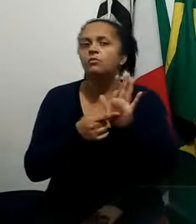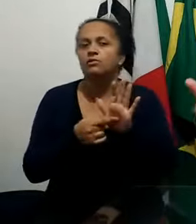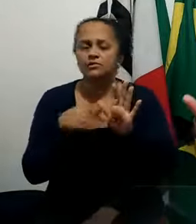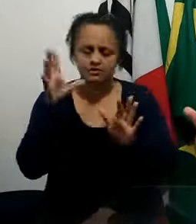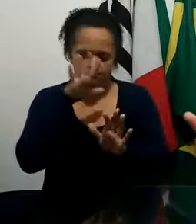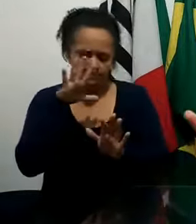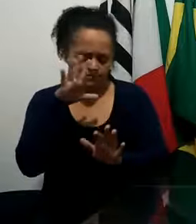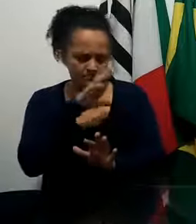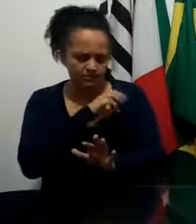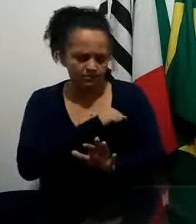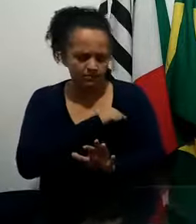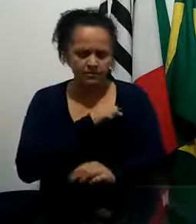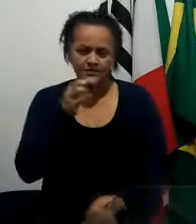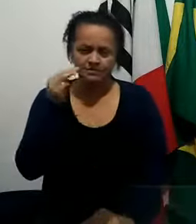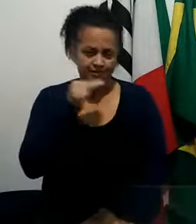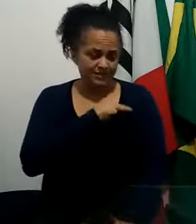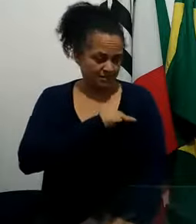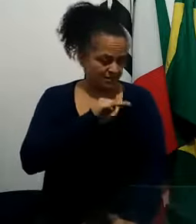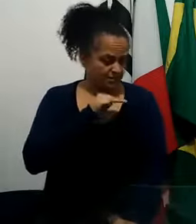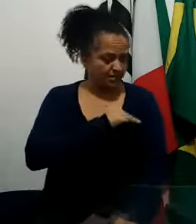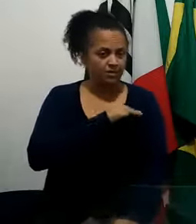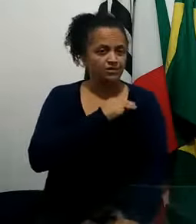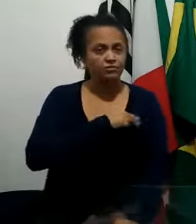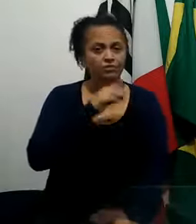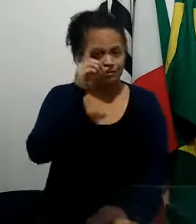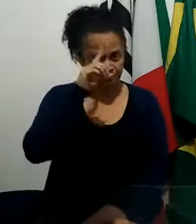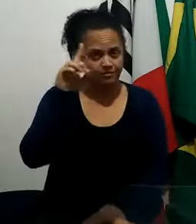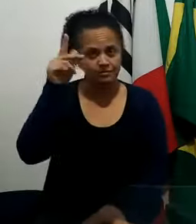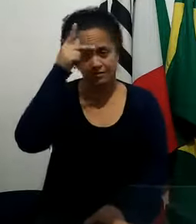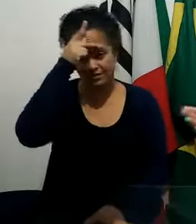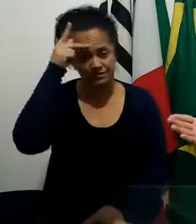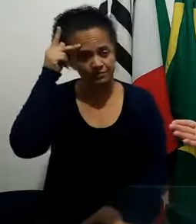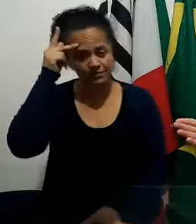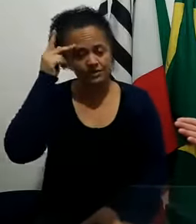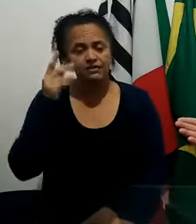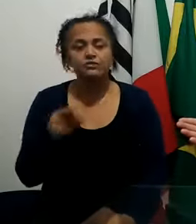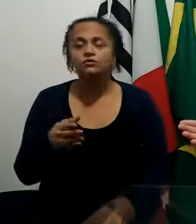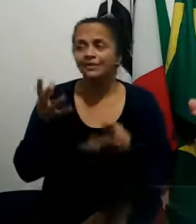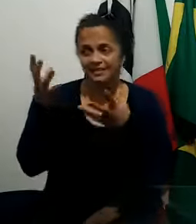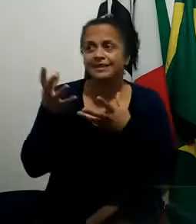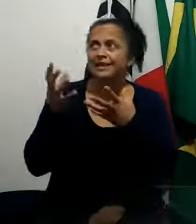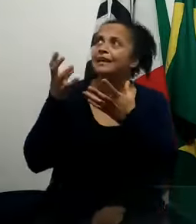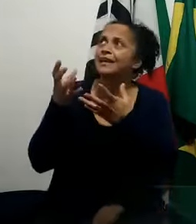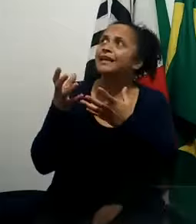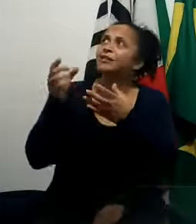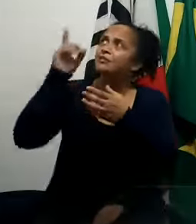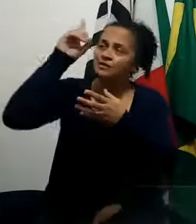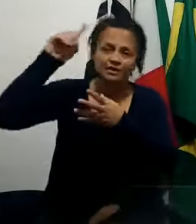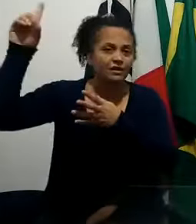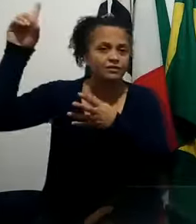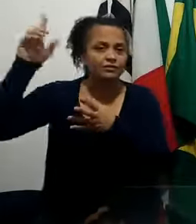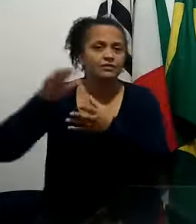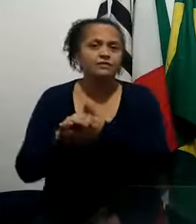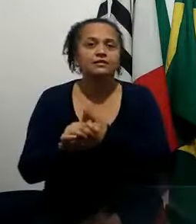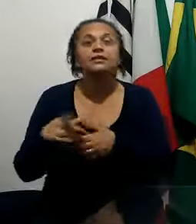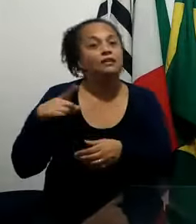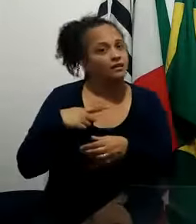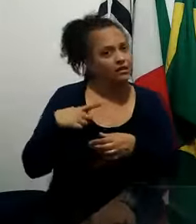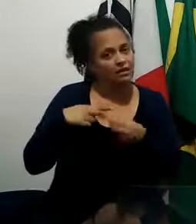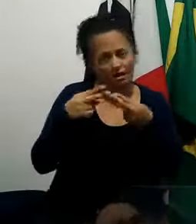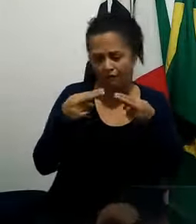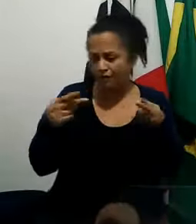da misericórdia de Deus, para que os ímpios e os judeus se convertam. E vai haver judeus e gentios